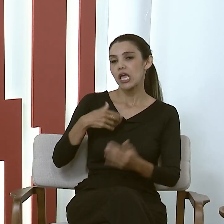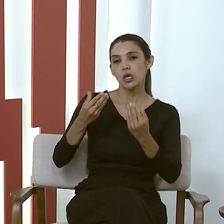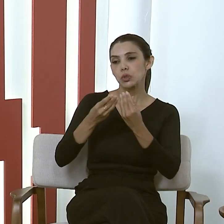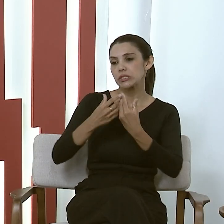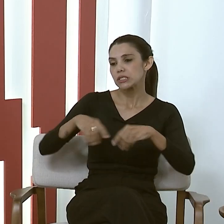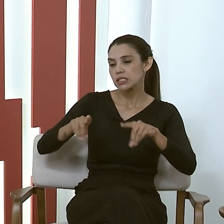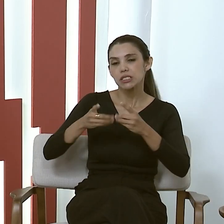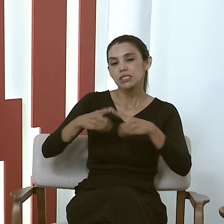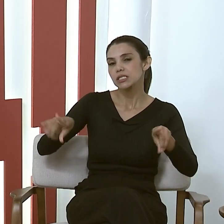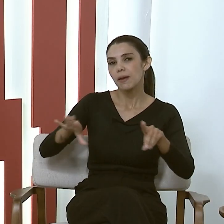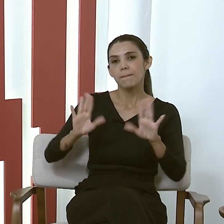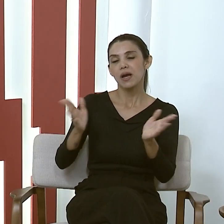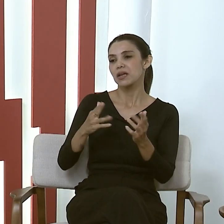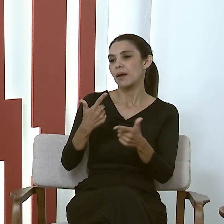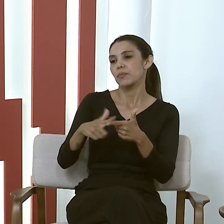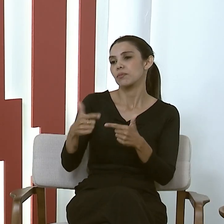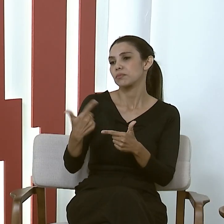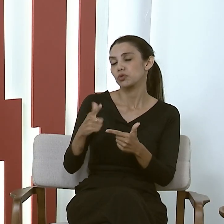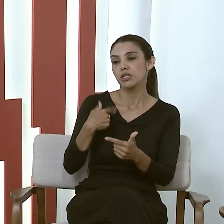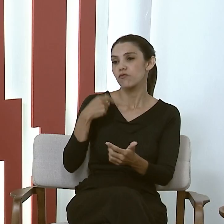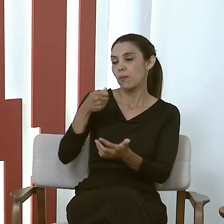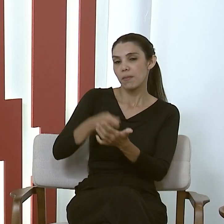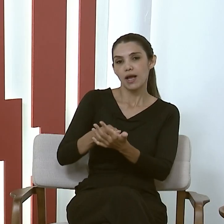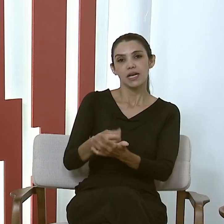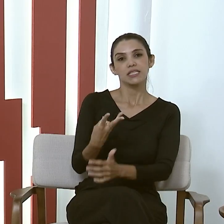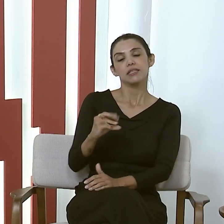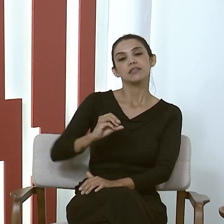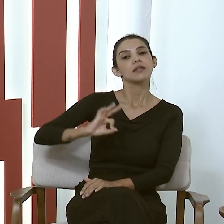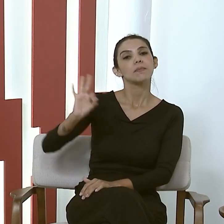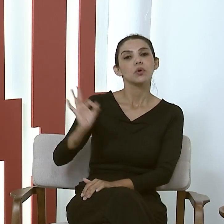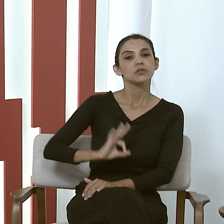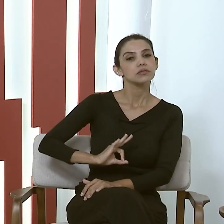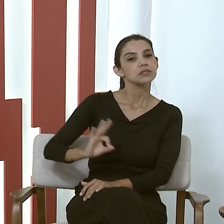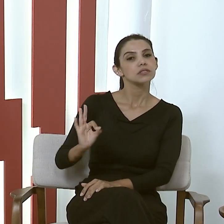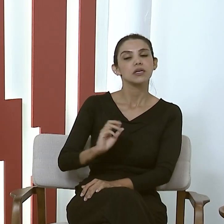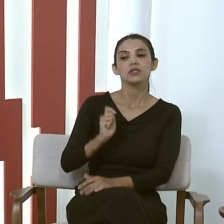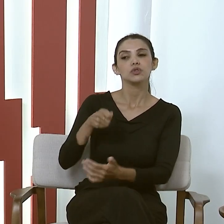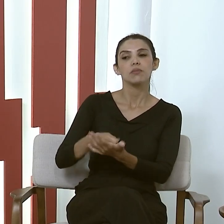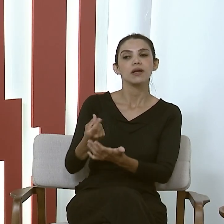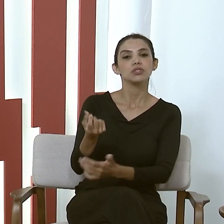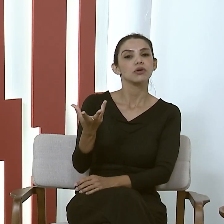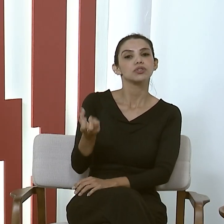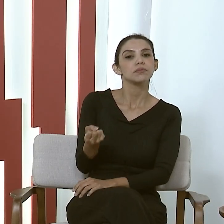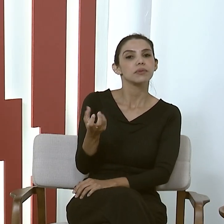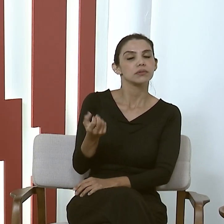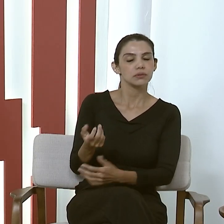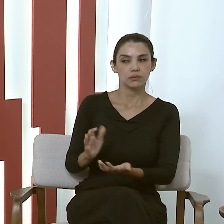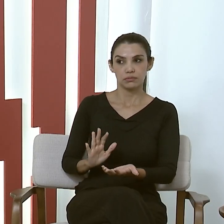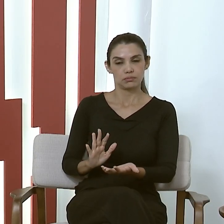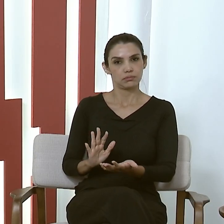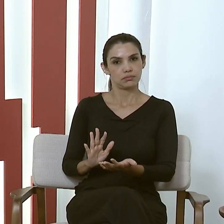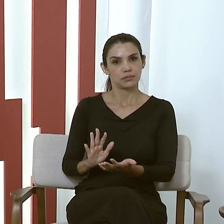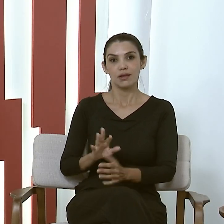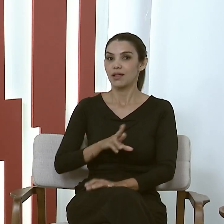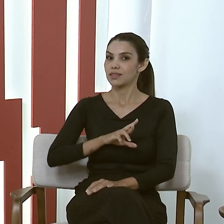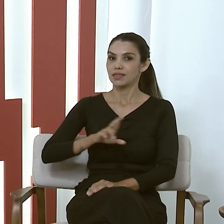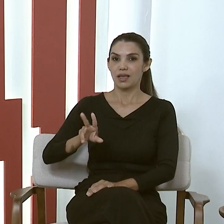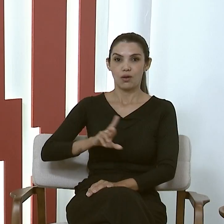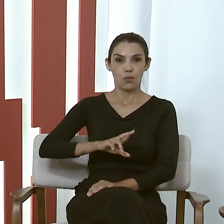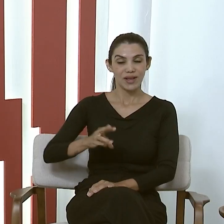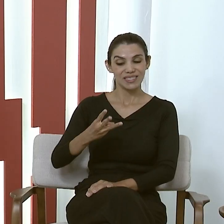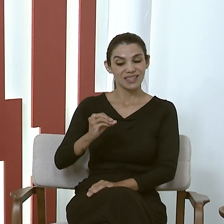vou pagar 30% do salário mínimo de pensão alimentícia. Isso é uma mentira. Esses 30% do salário mínimo têm